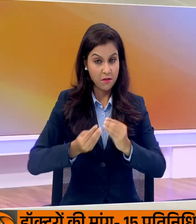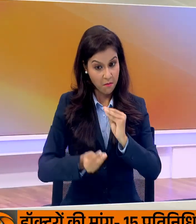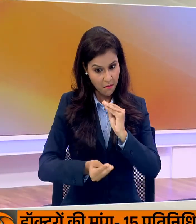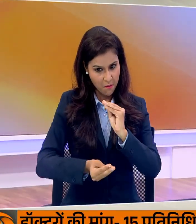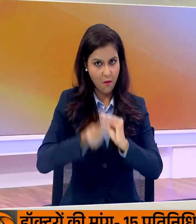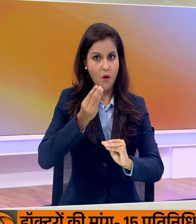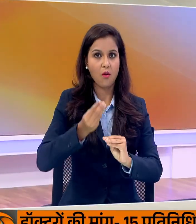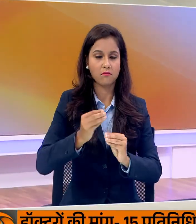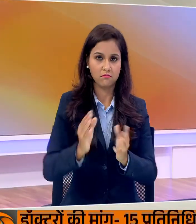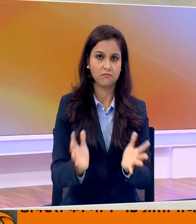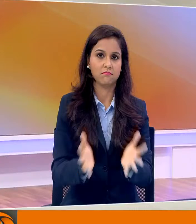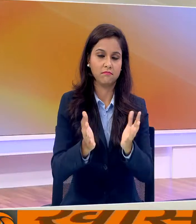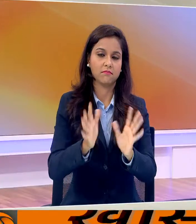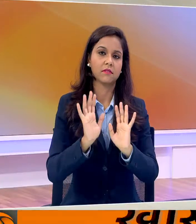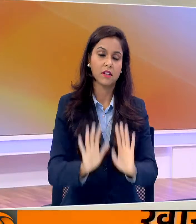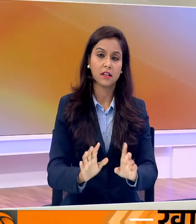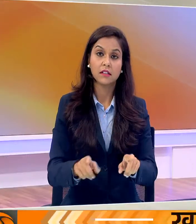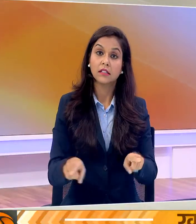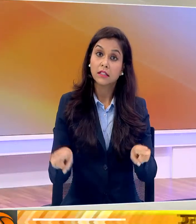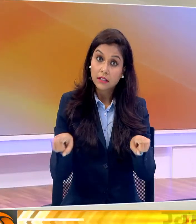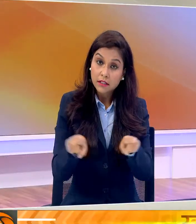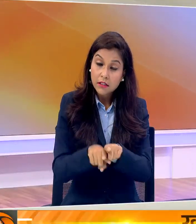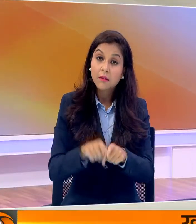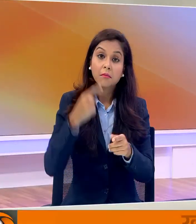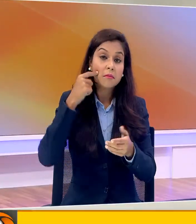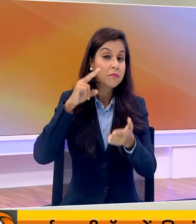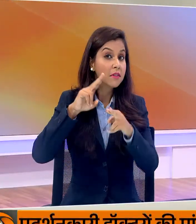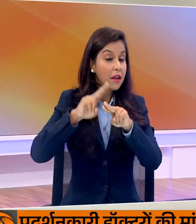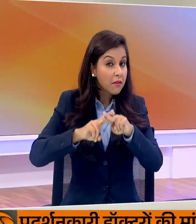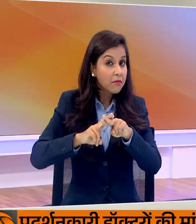है। वही अगर टेक्नोलॉजी से